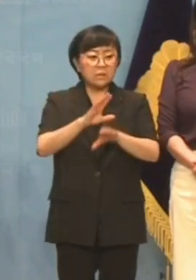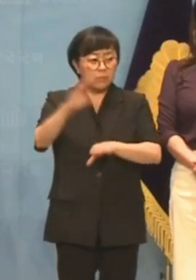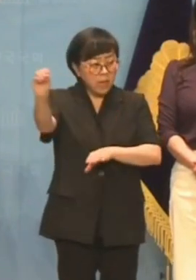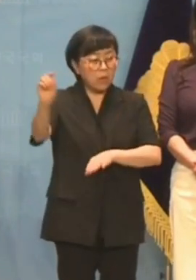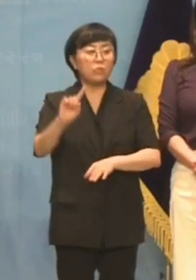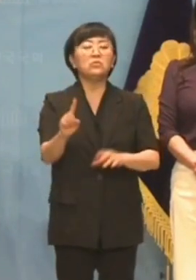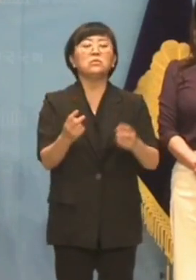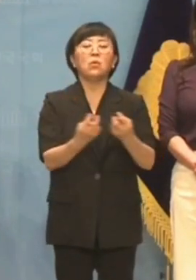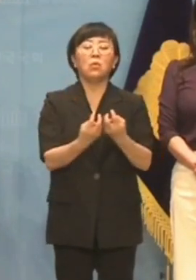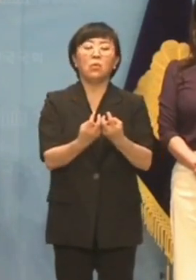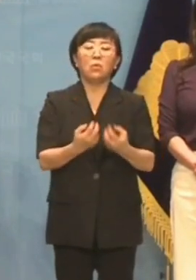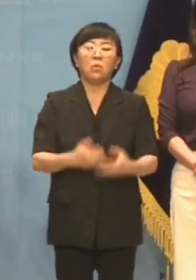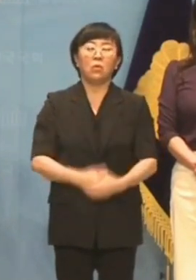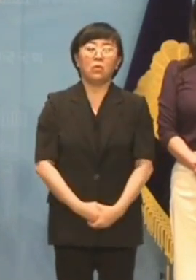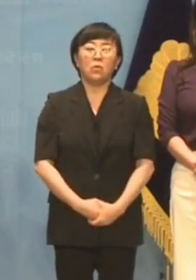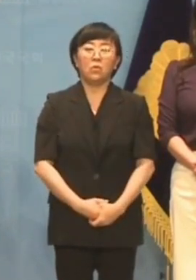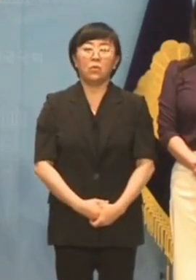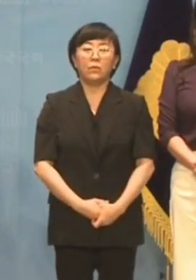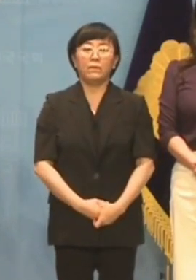어떡합니까?